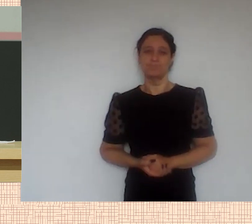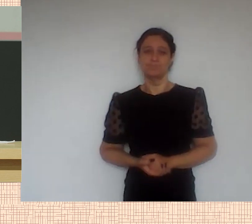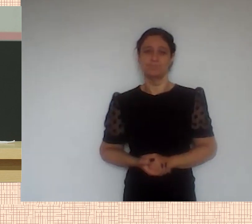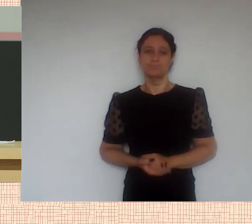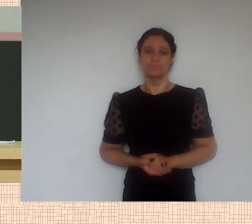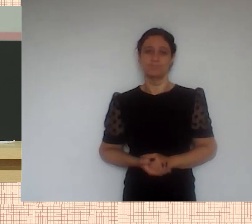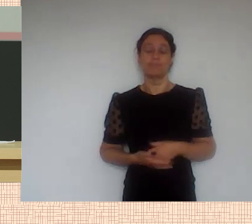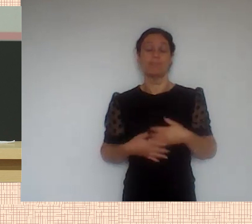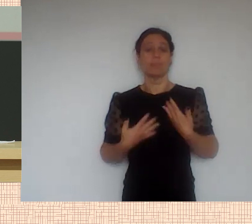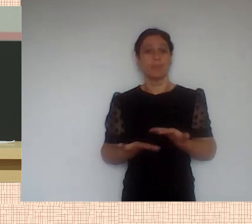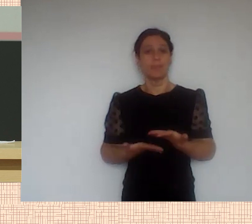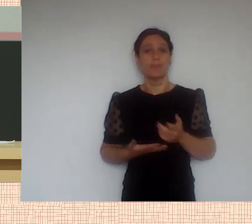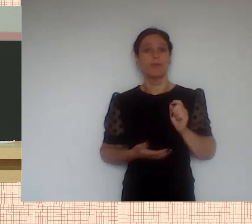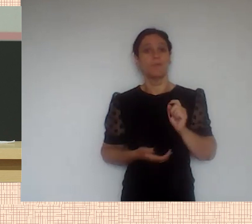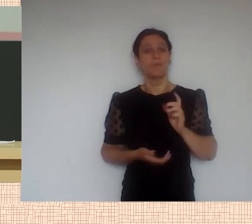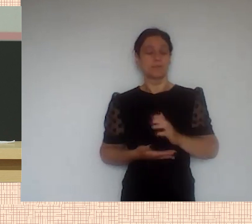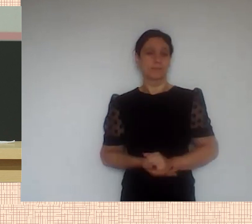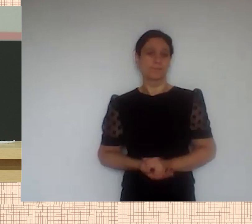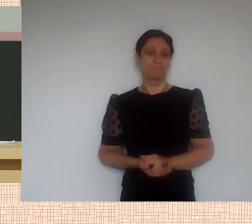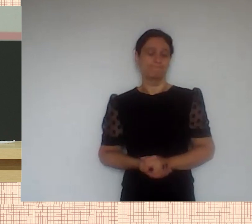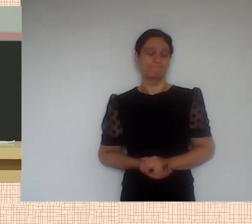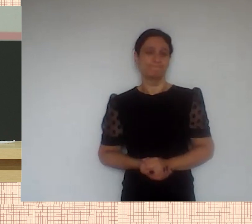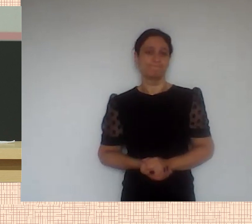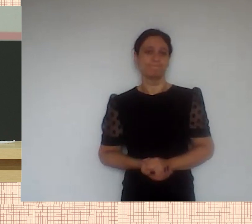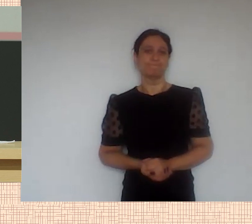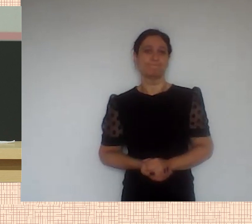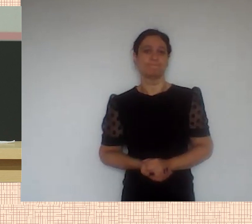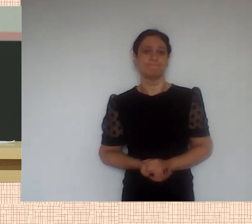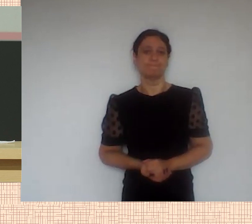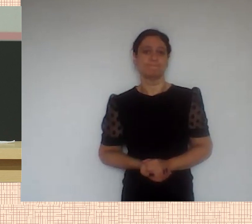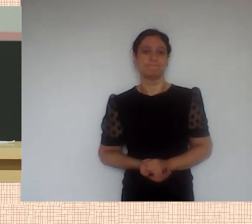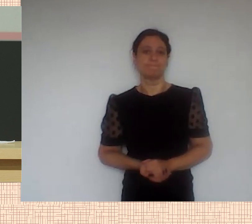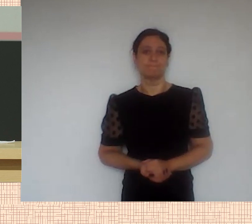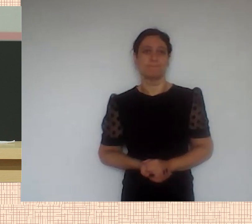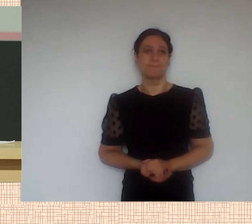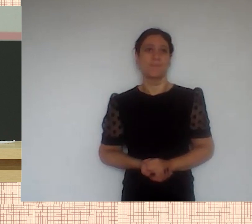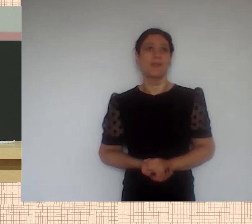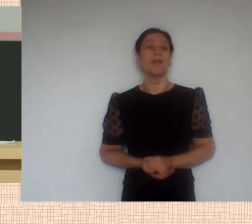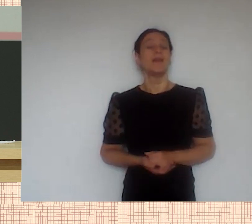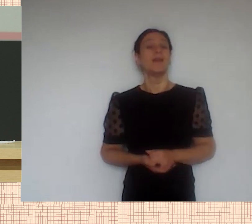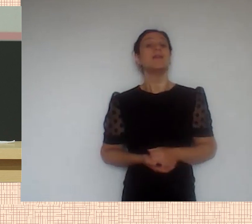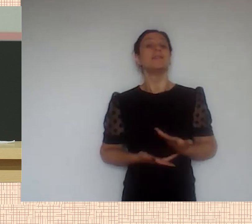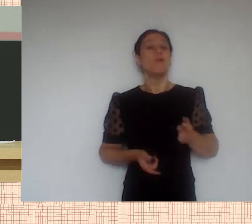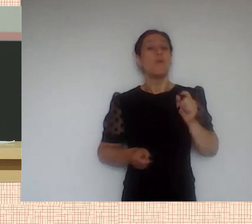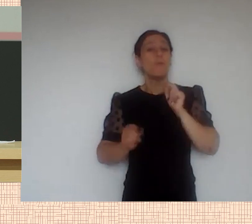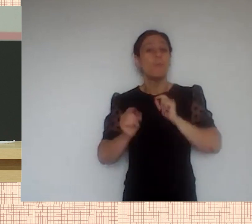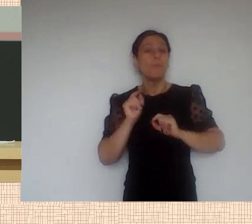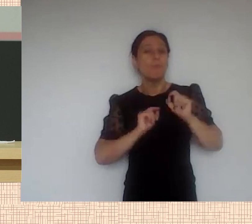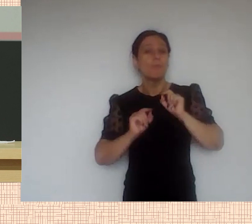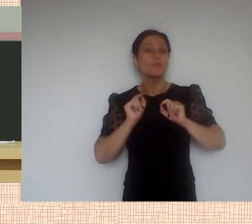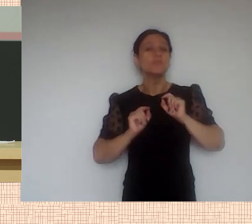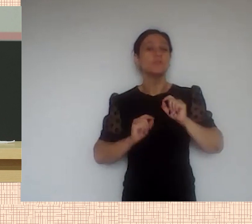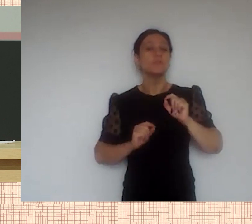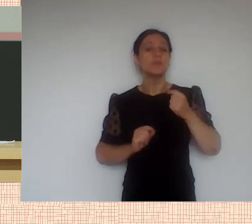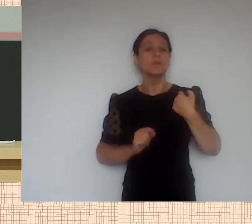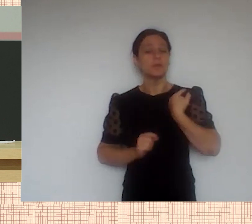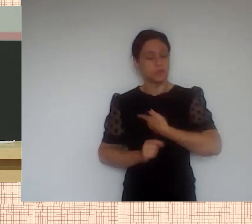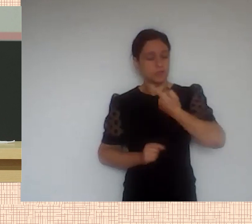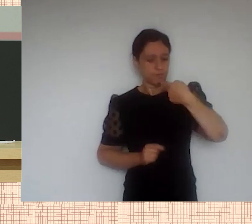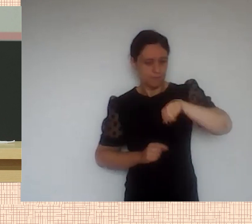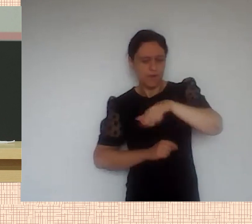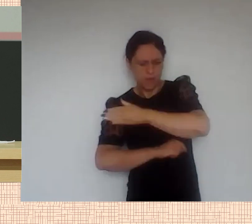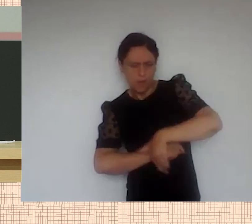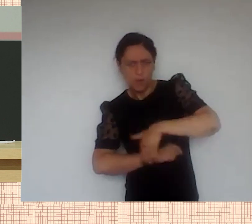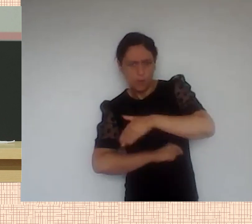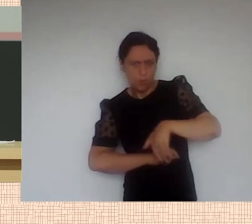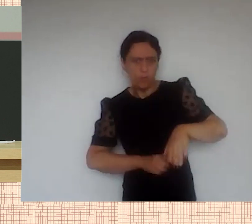Aí, irmãos, por isso, esta é a razão, quando você vai para as ruas, você vai pregar evangelho,